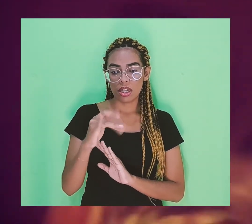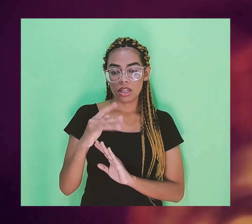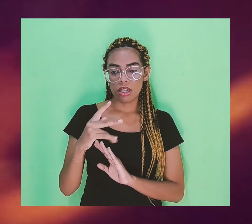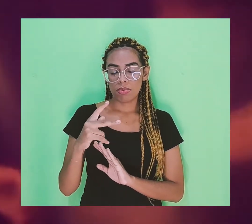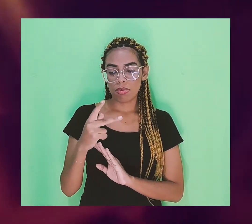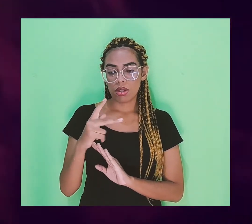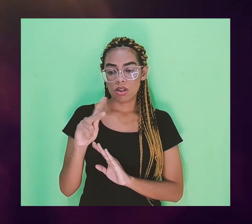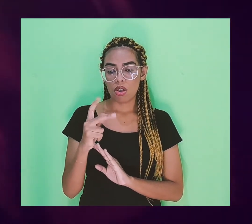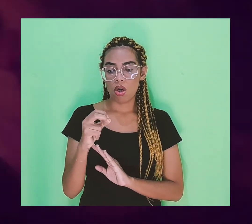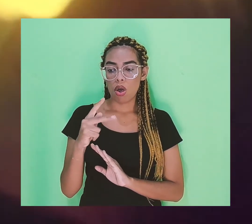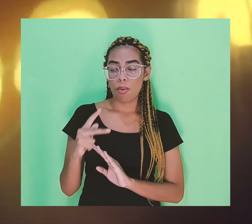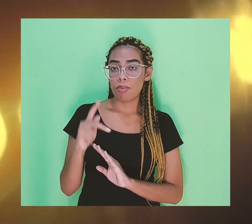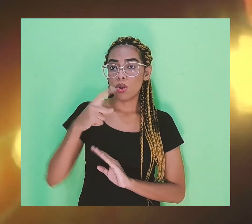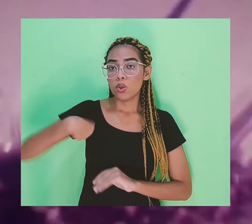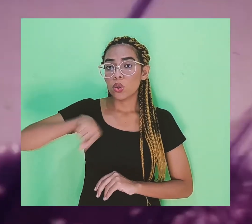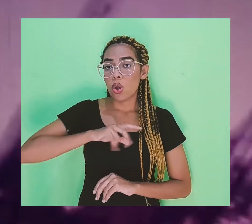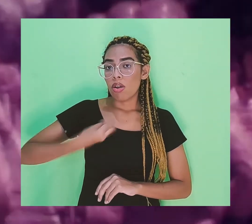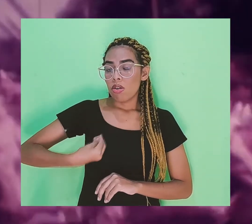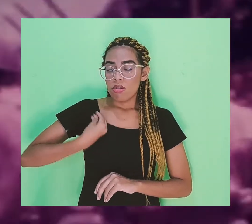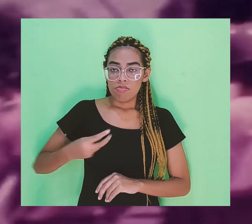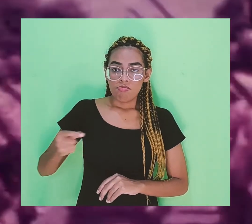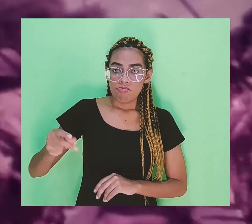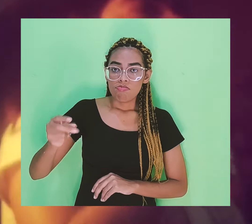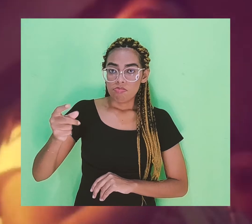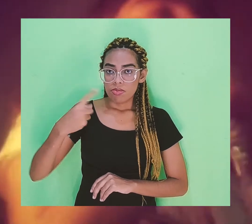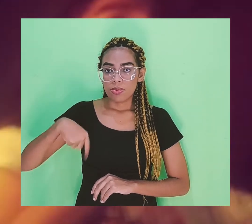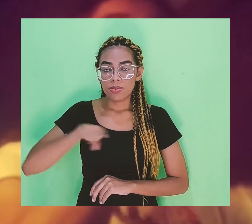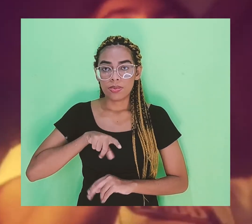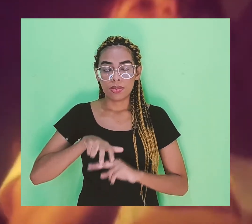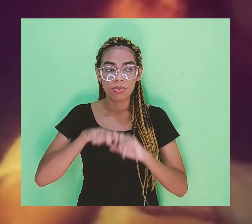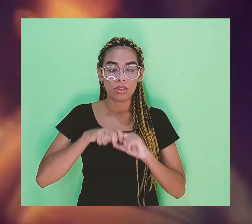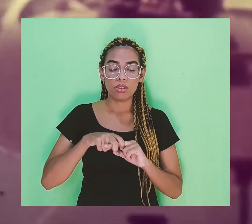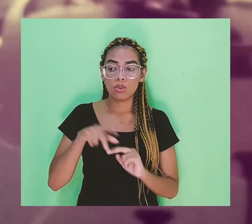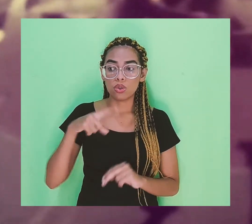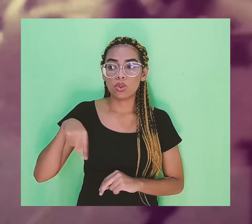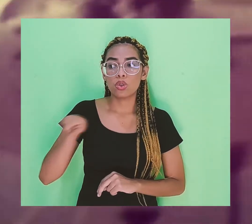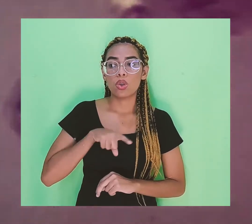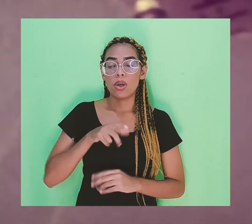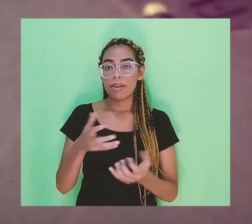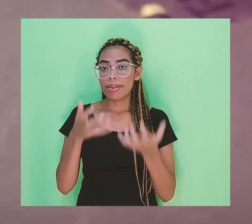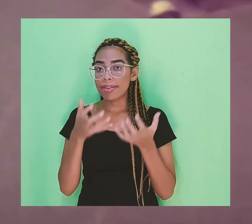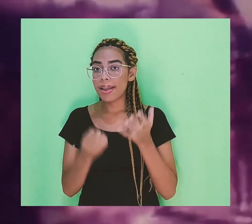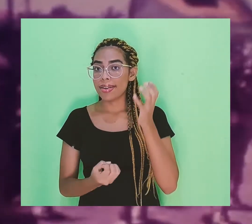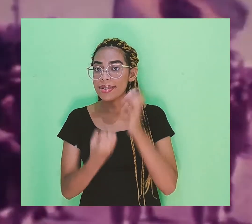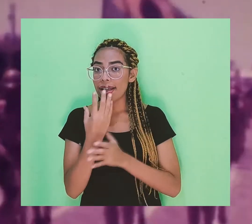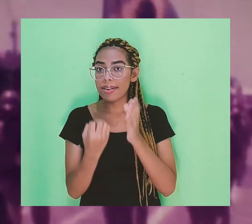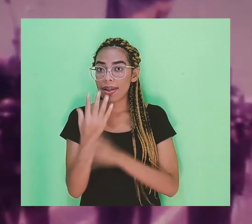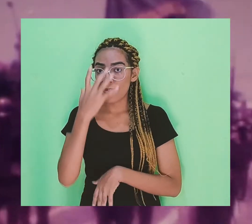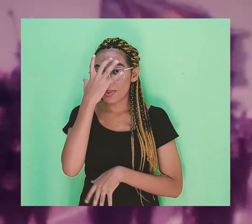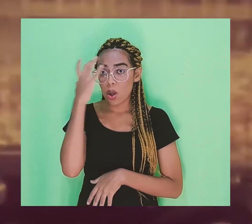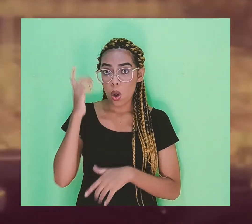gente costuma dizer que nós somos sobreviventes. Nós somos sobreviventes. E por ter sido sobreviventes, a gente quer gerar outros